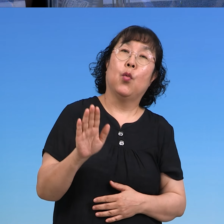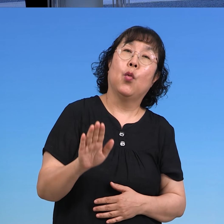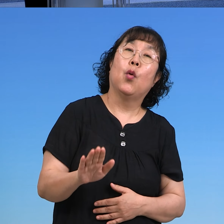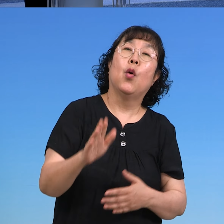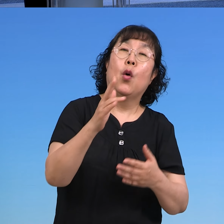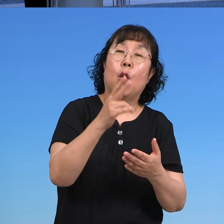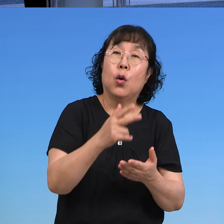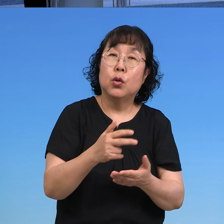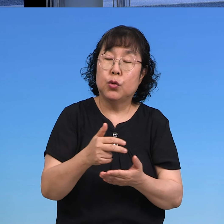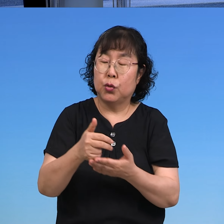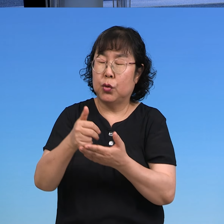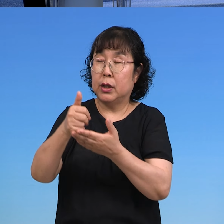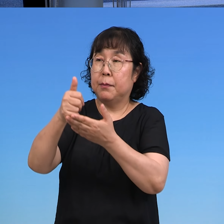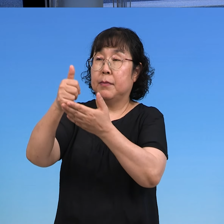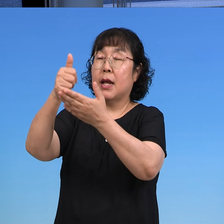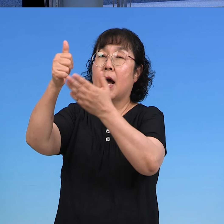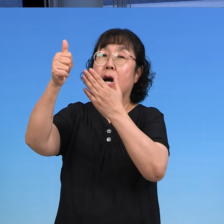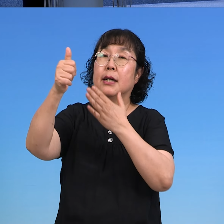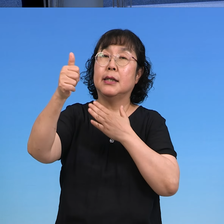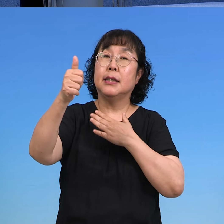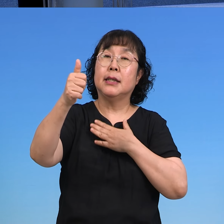주님 나를 지켜주시네.